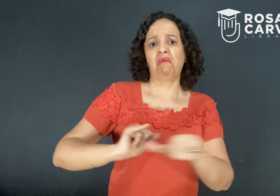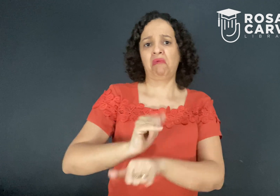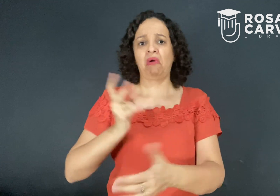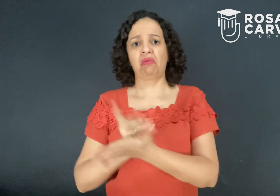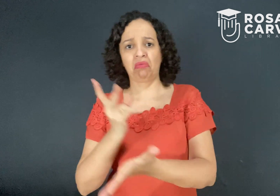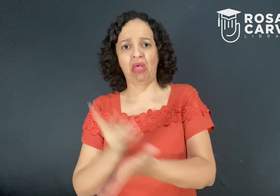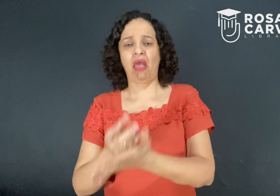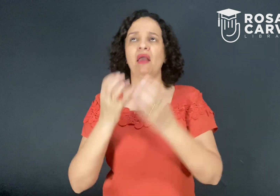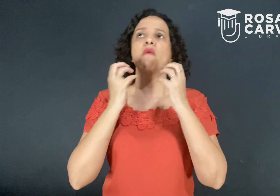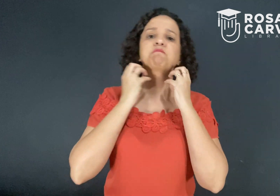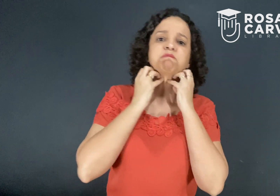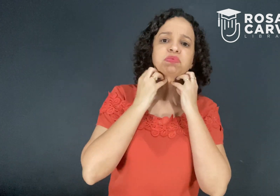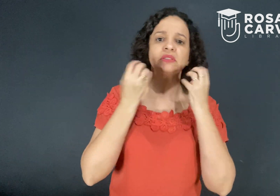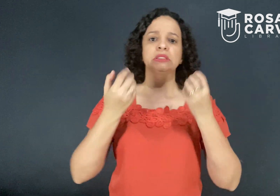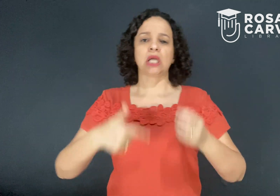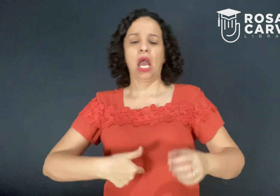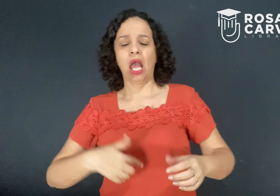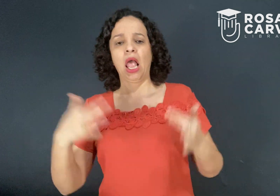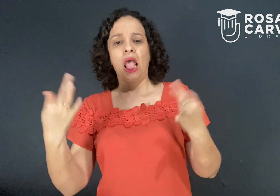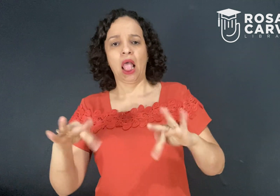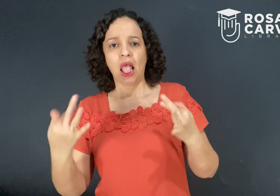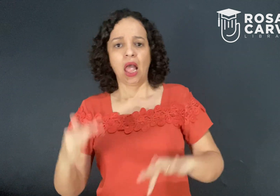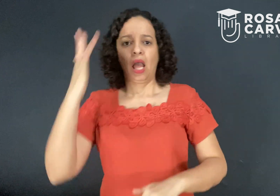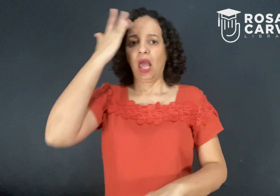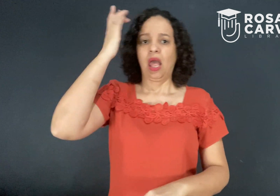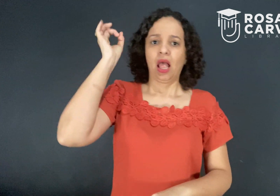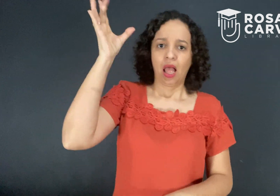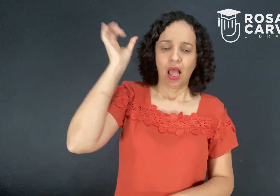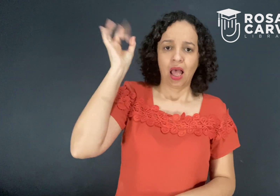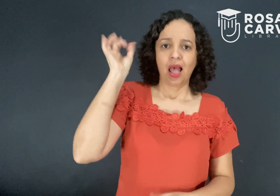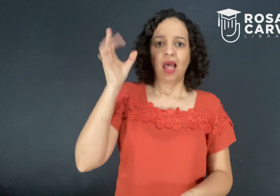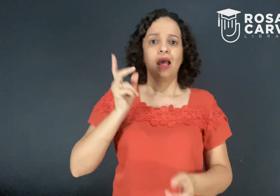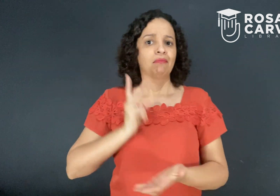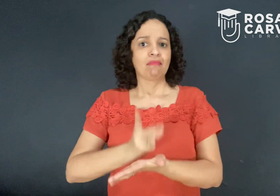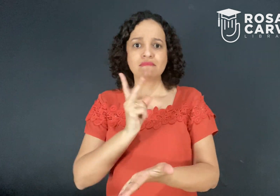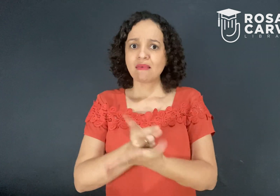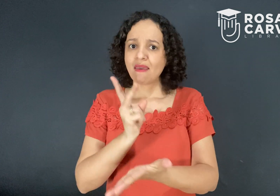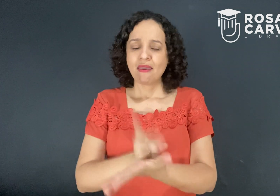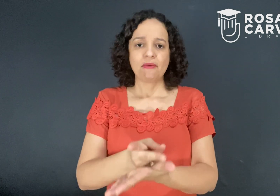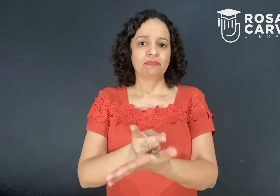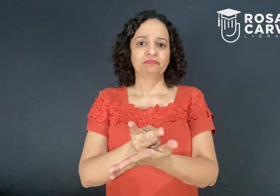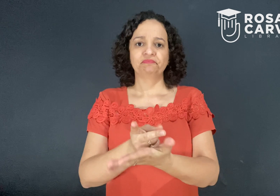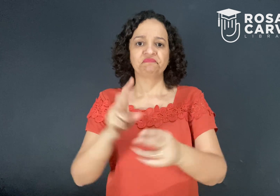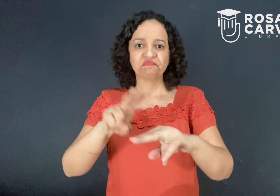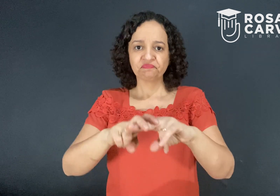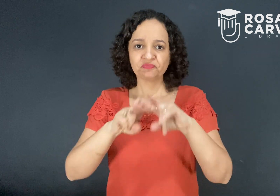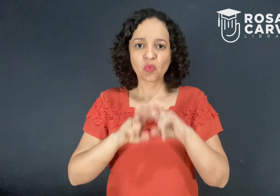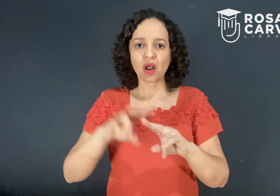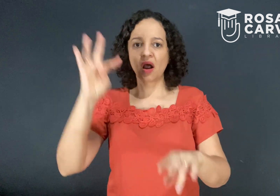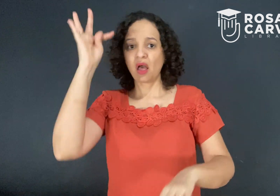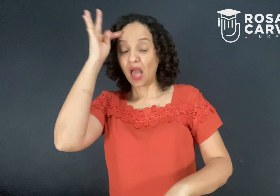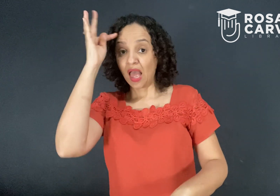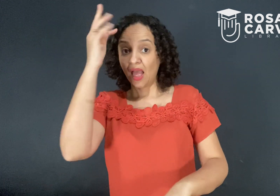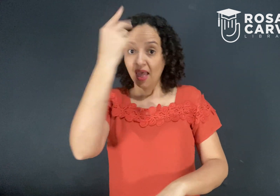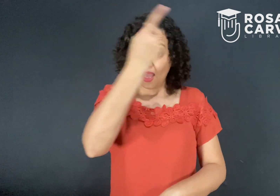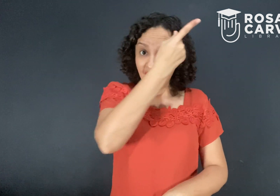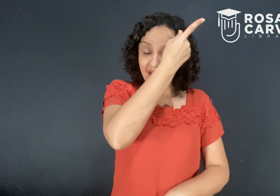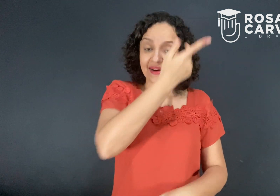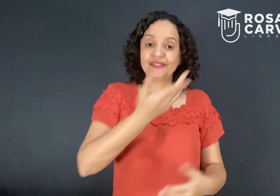com a garganta inflamada, dor de estômago, dor de cabeça, né? Então isso fez com que eu me